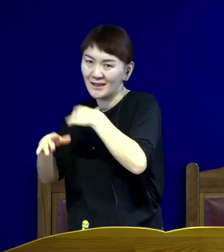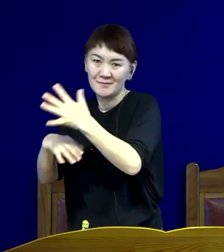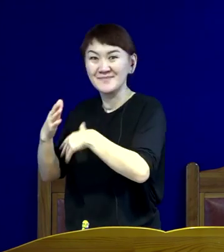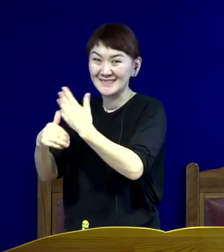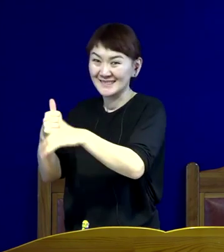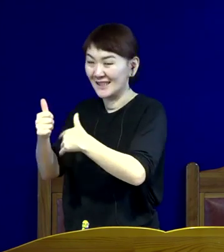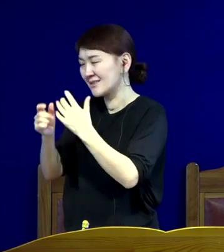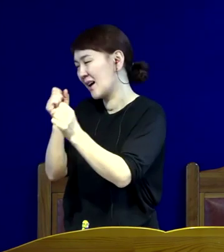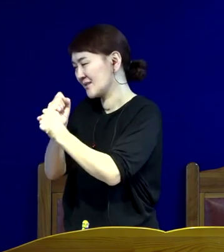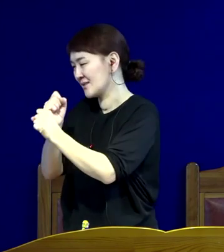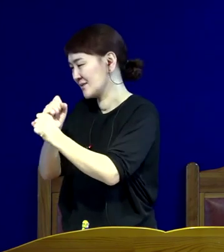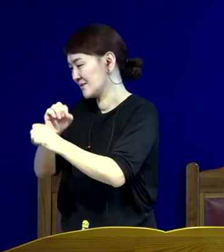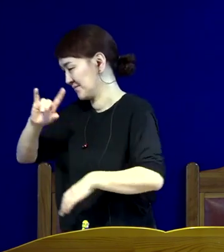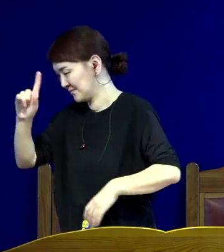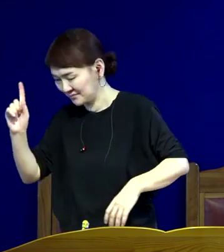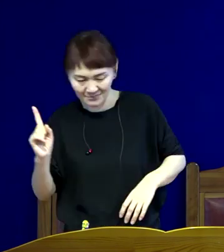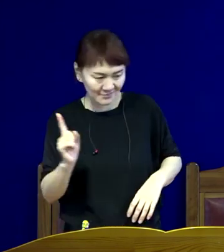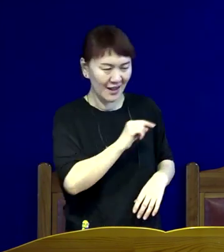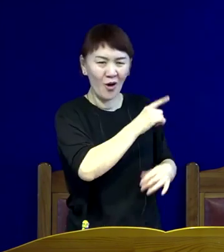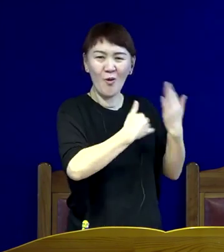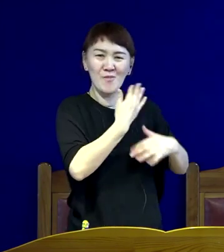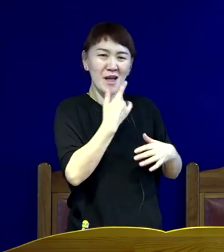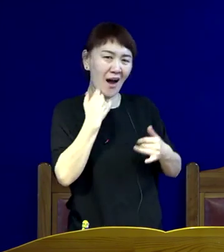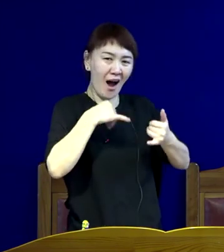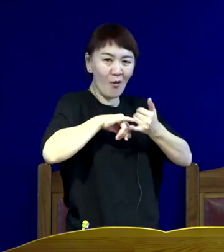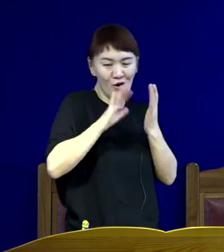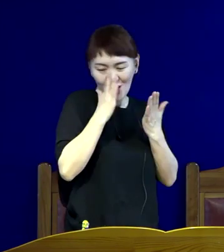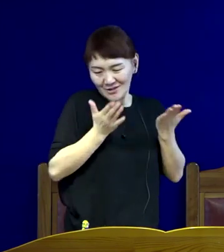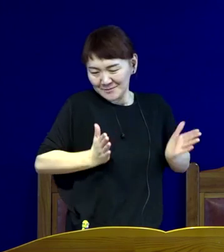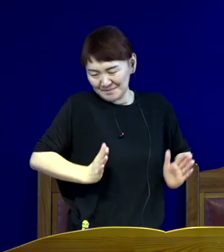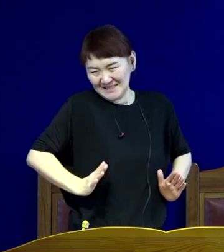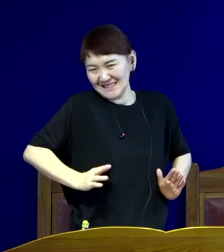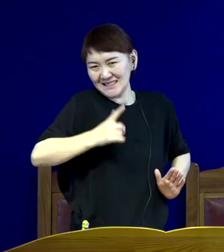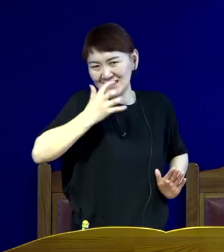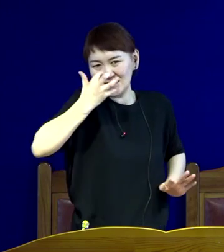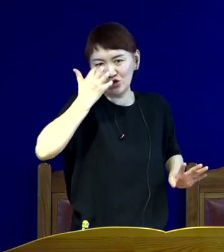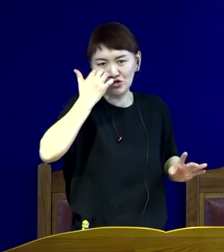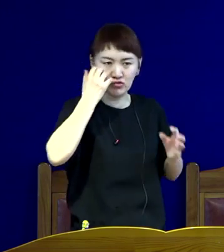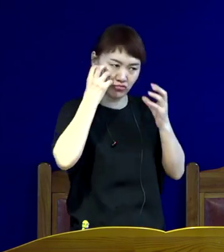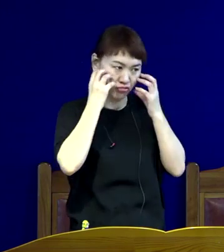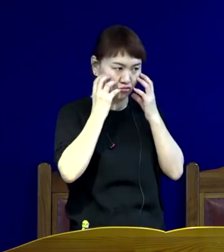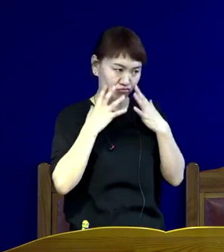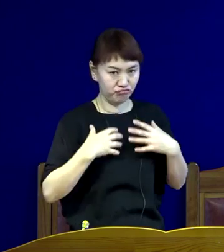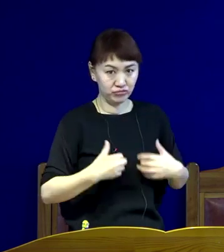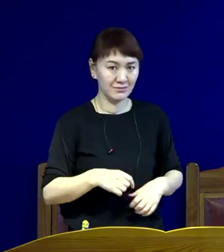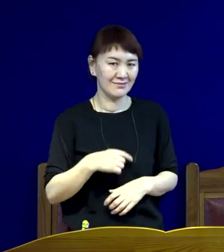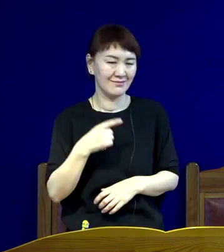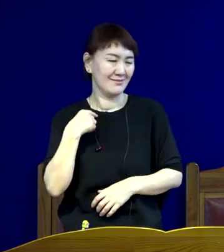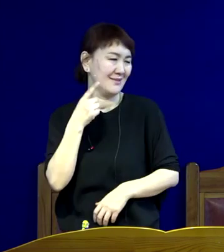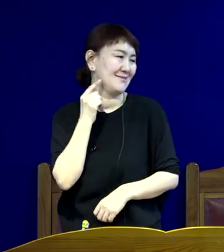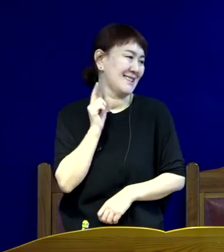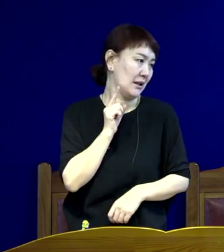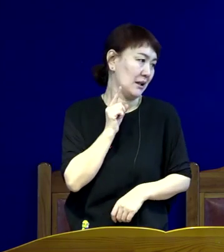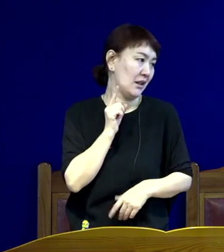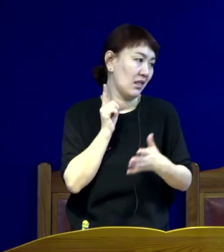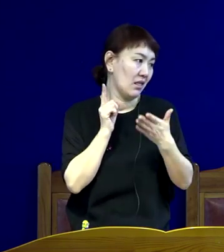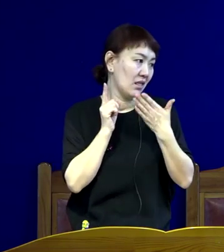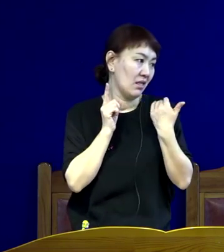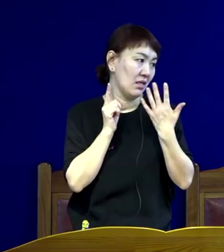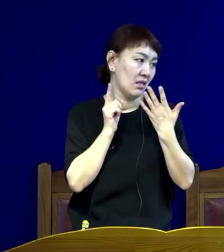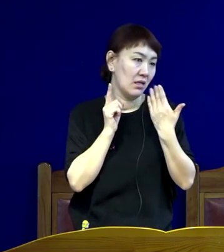байсан би хаана хүртэл байхгүй болно. Ингээр нөхрийн сэтгэл одоо ихнэрэ гэсэн сэтгэл